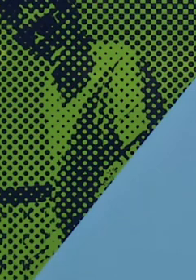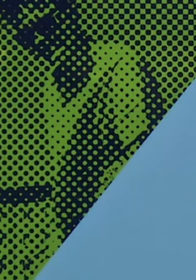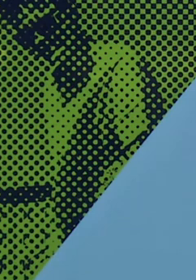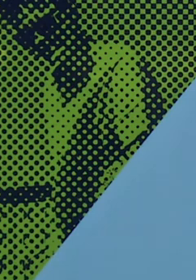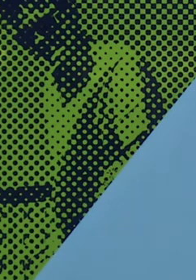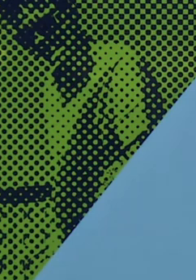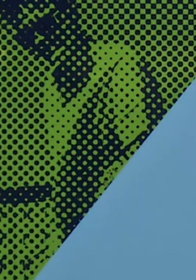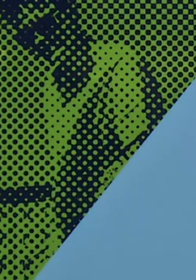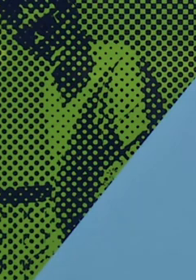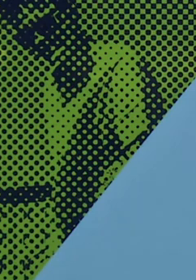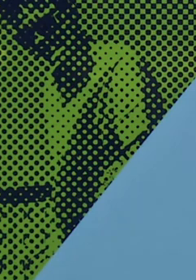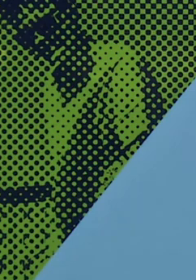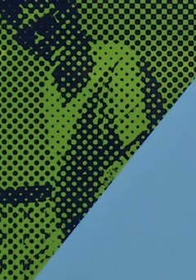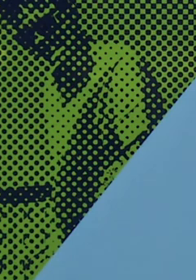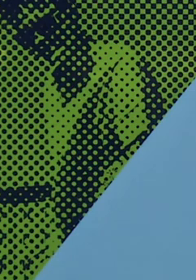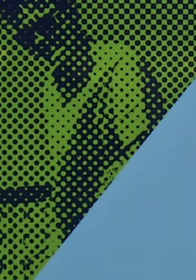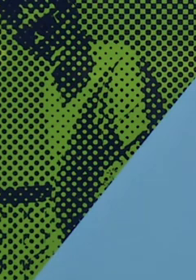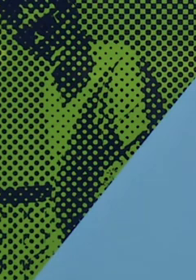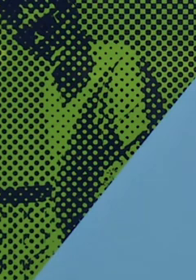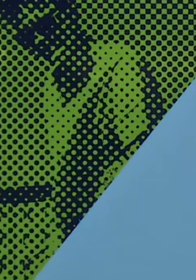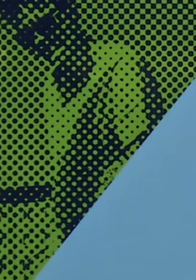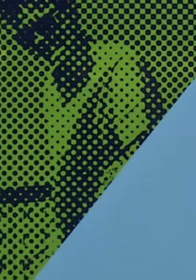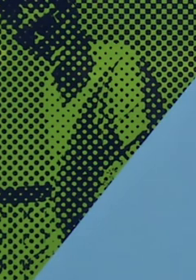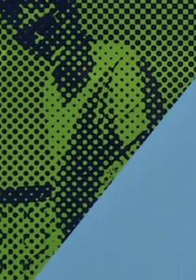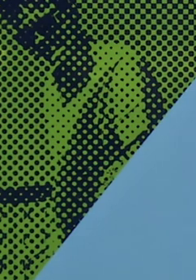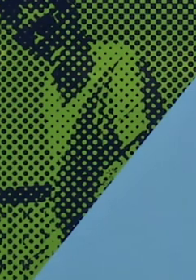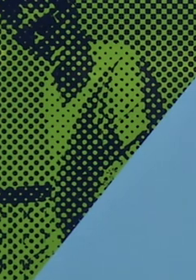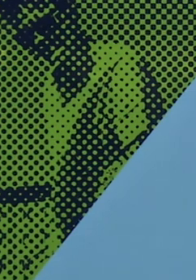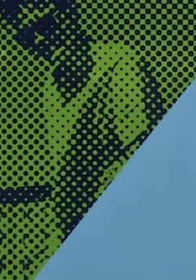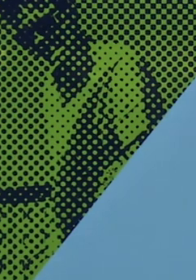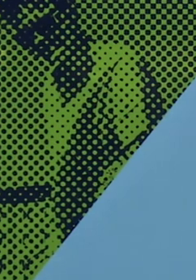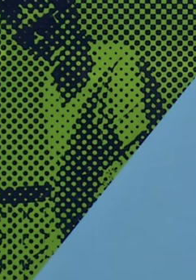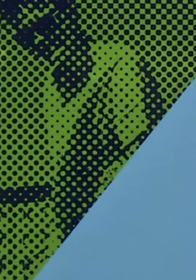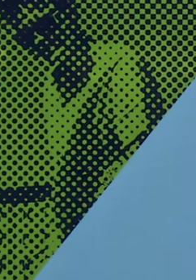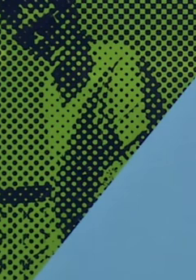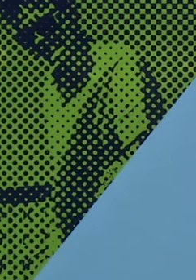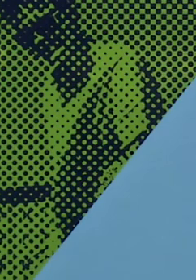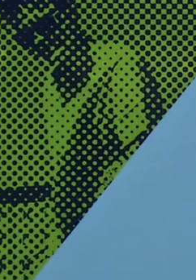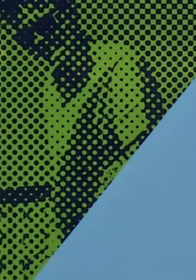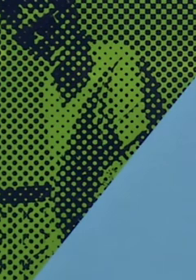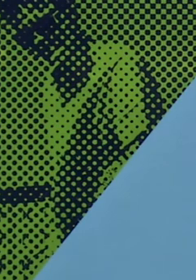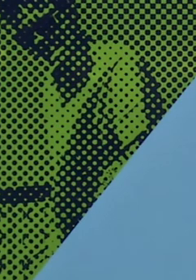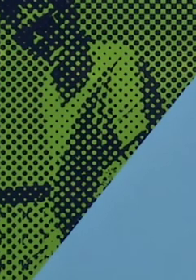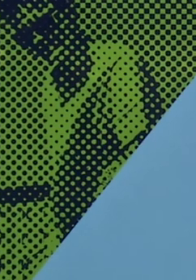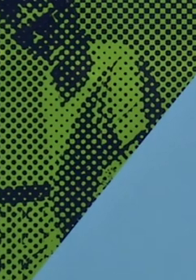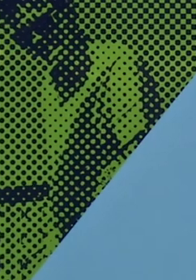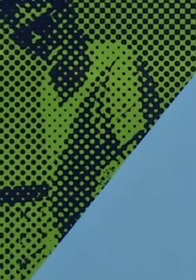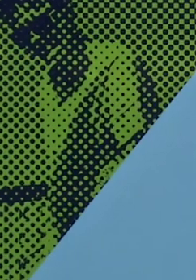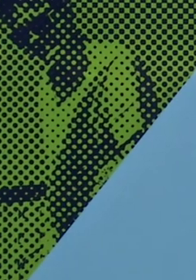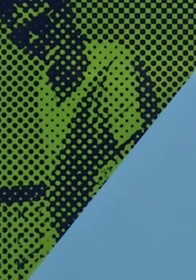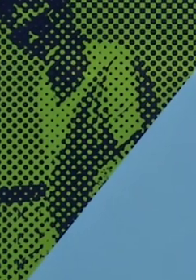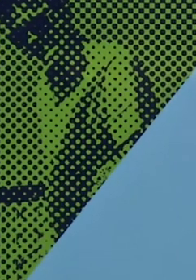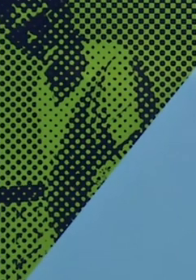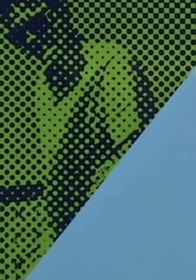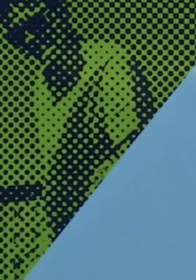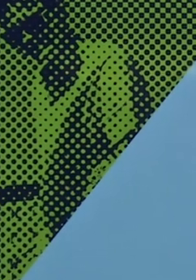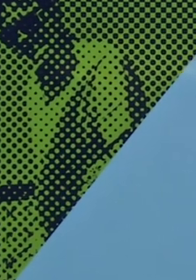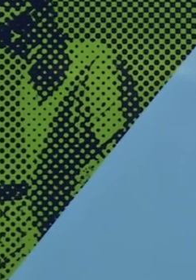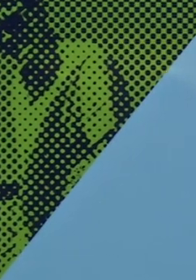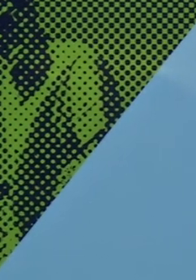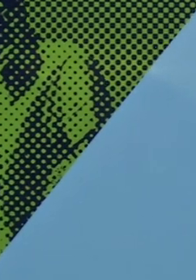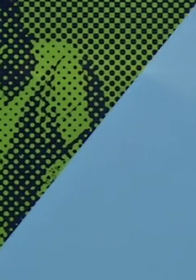sitt samhälle och bredda det ut. Så jag tror det här tankesättet är bara. Men jag ser inte en motsättning mot både att bli